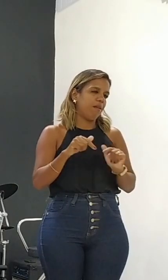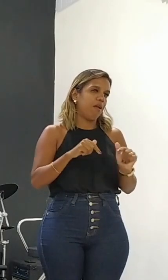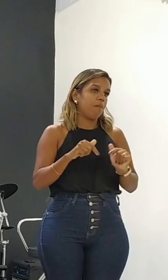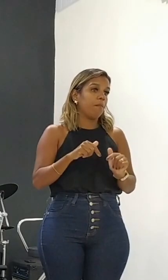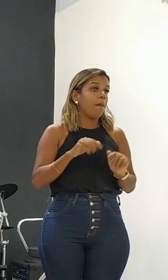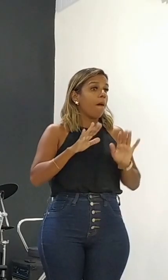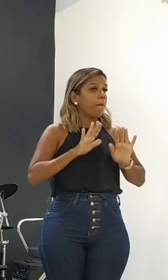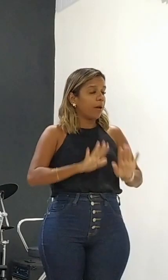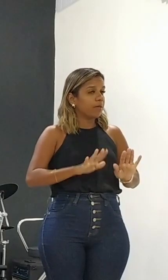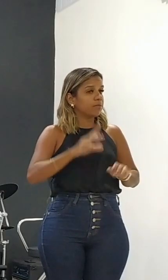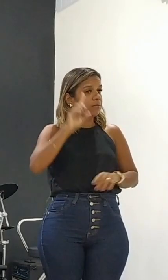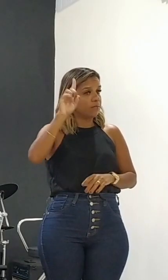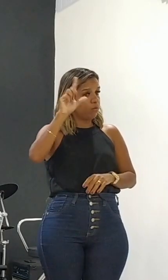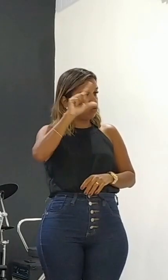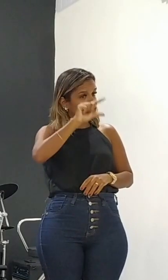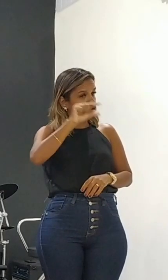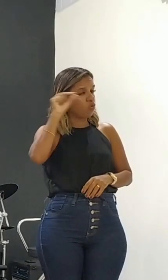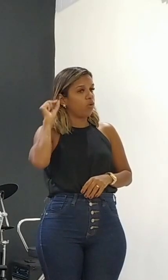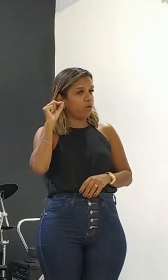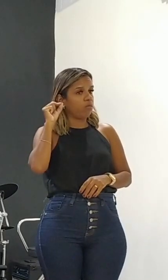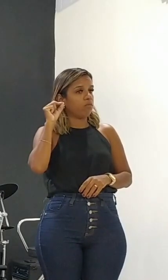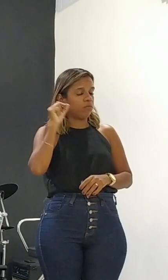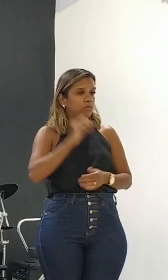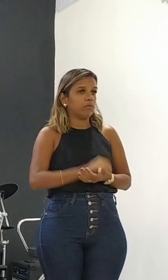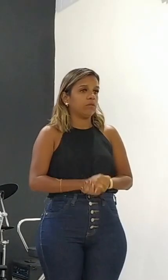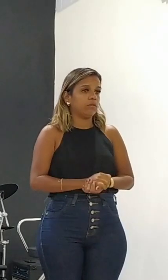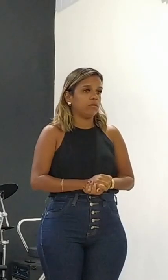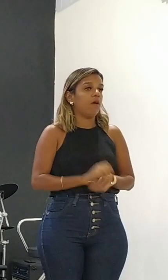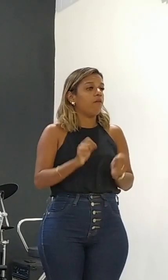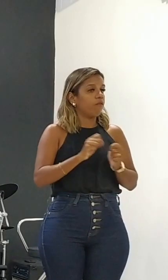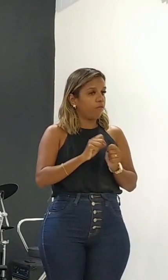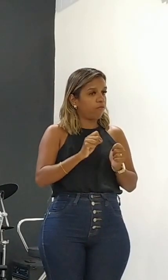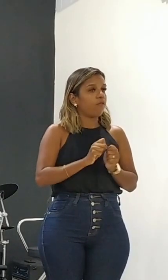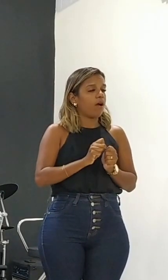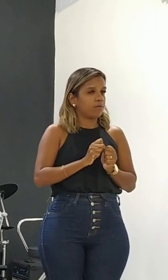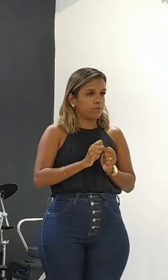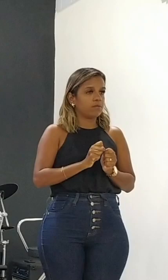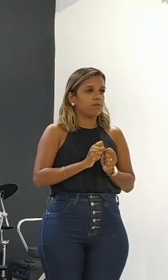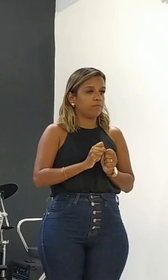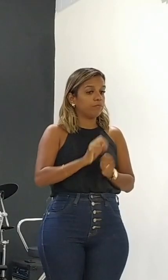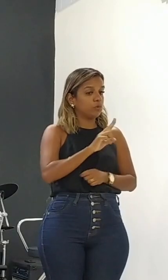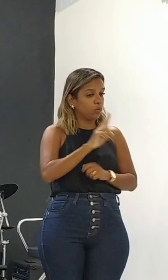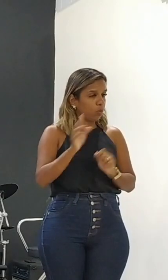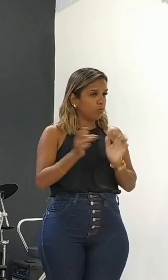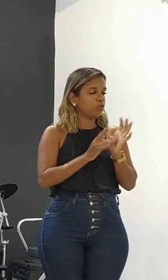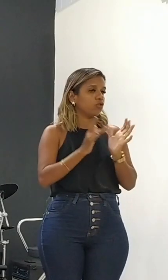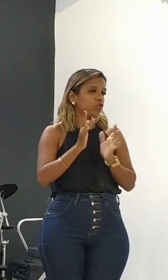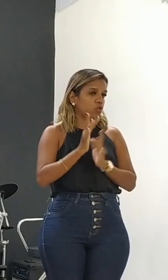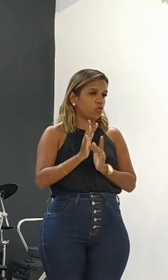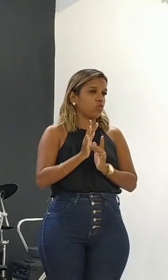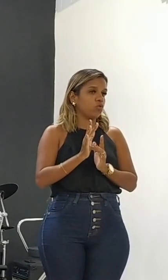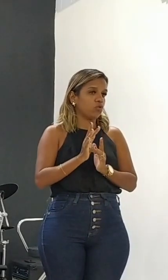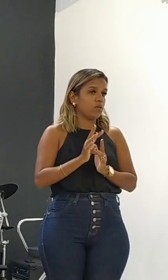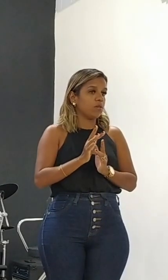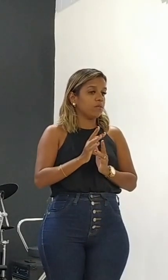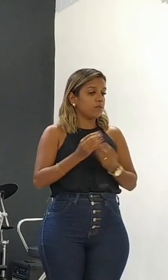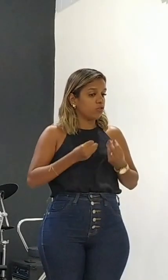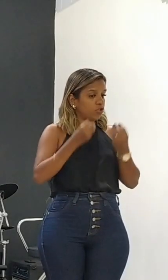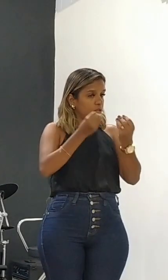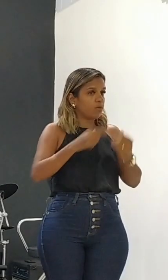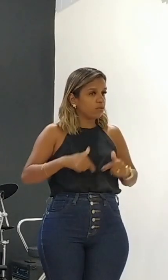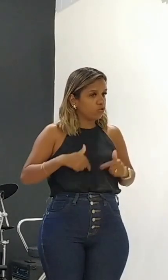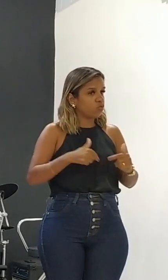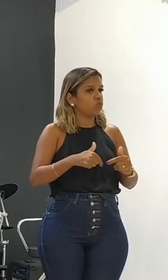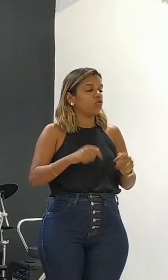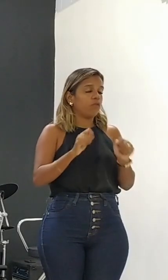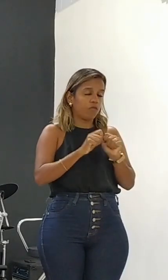Deus te chamou para você fazer, faça em nome de Jesus. Se Deus te colocou na posição, irmão,